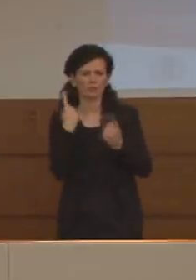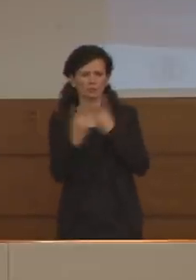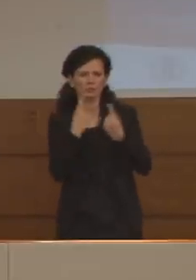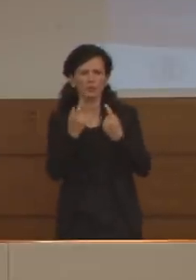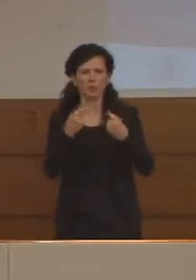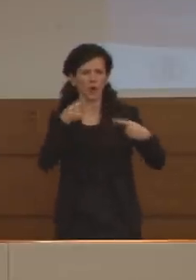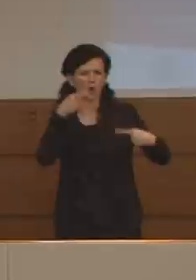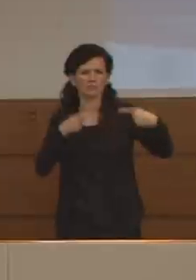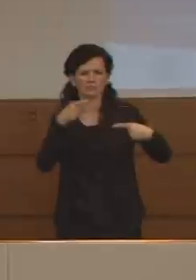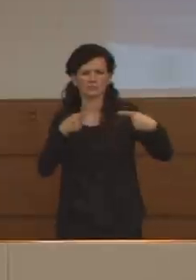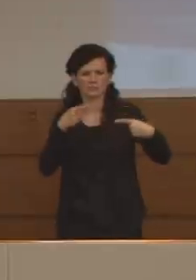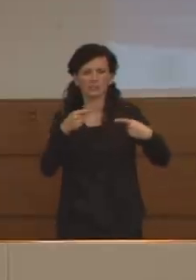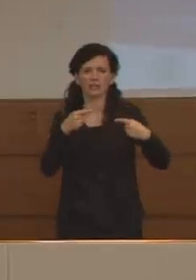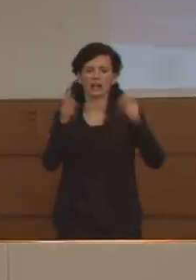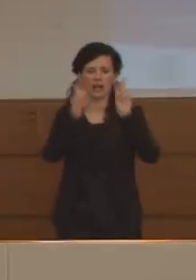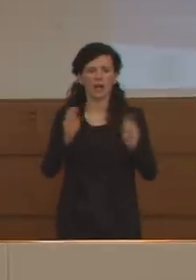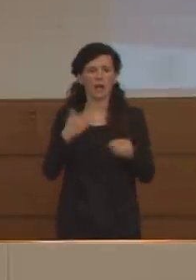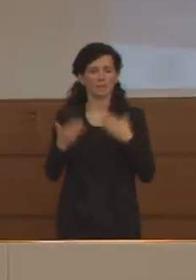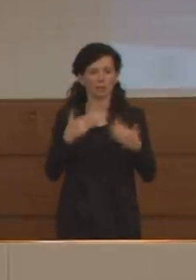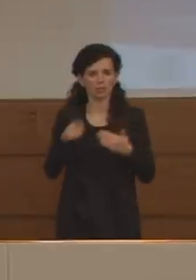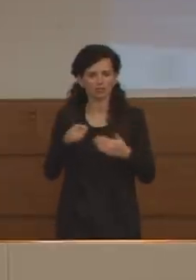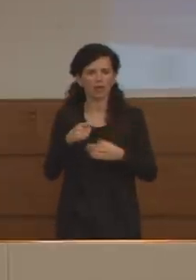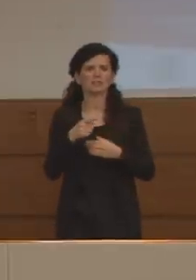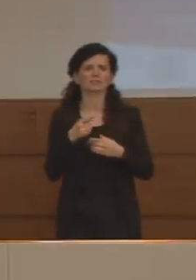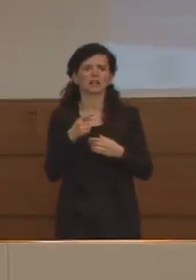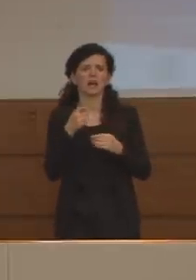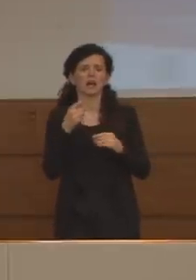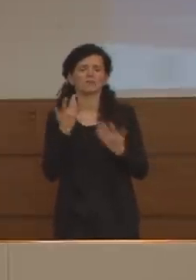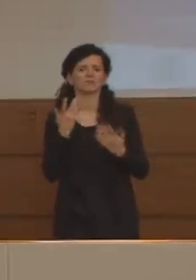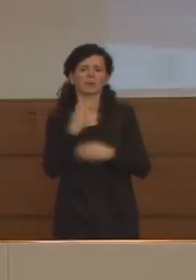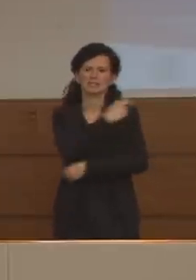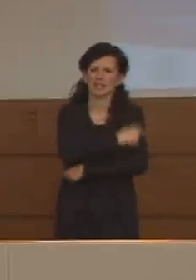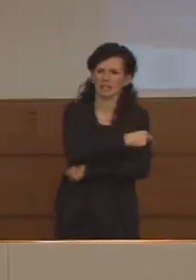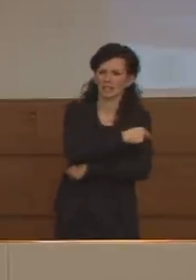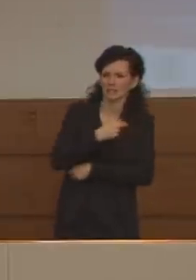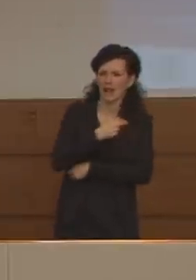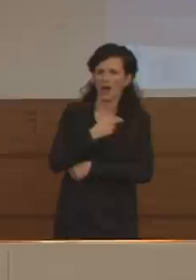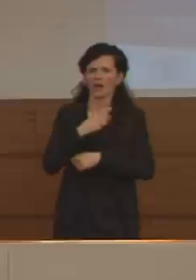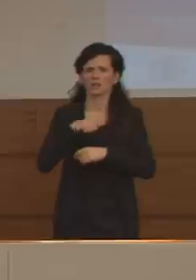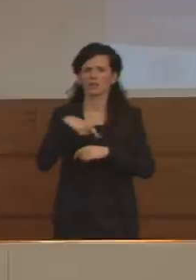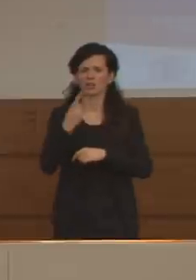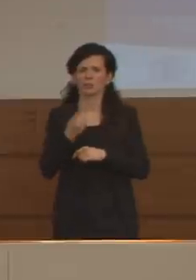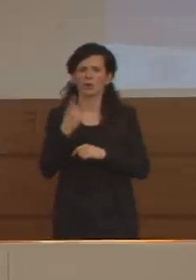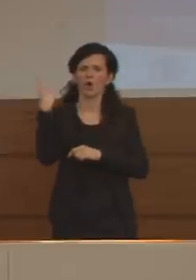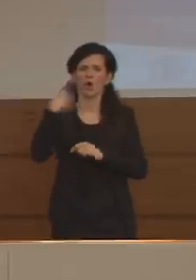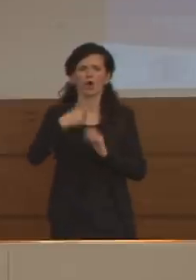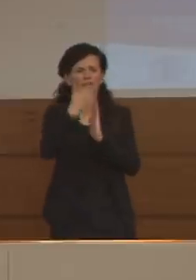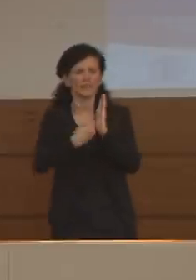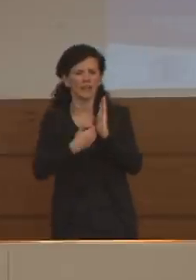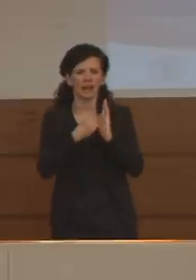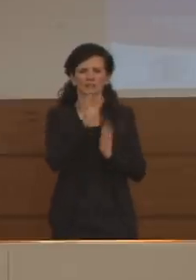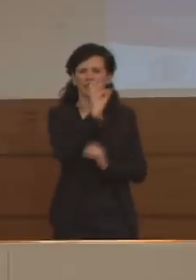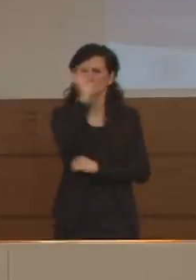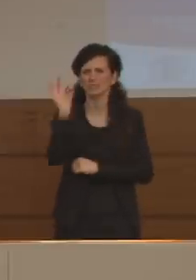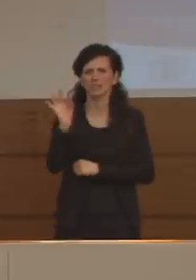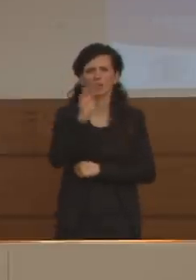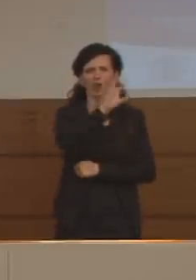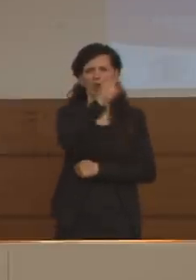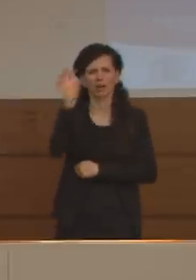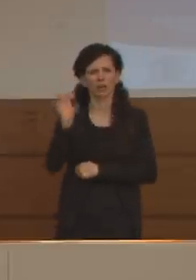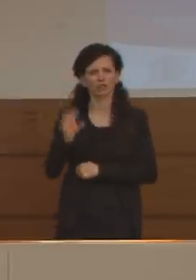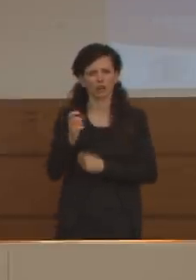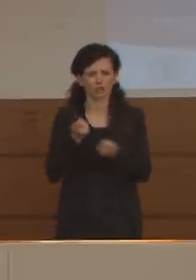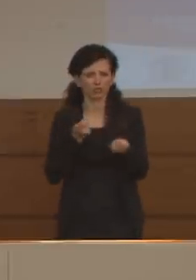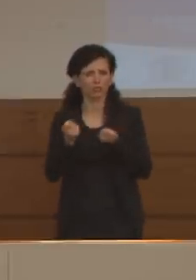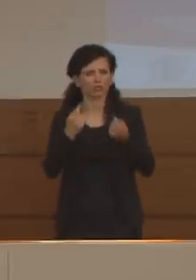sia dal punto di vista sanitario sia dal punto di vista delle ordinanze che poi hanno emanato le singole regioni per questo le volevo chiedere due